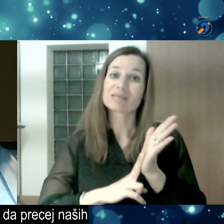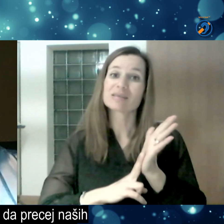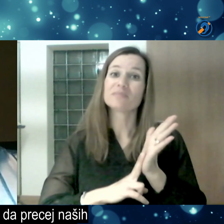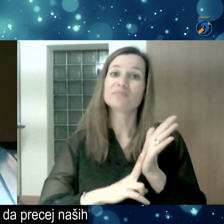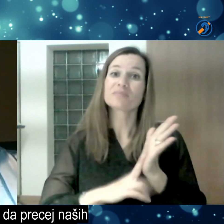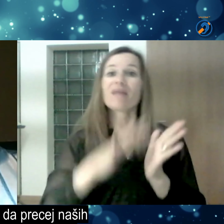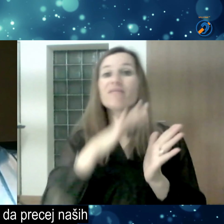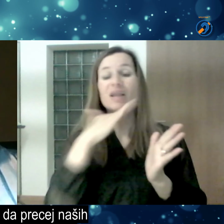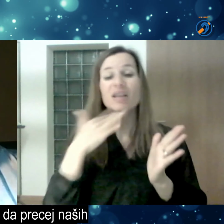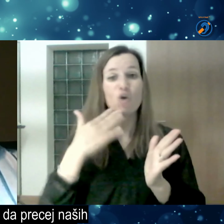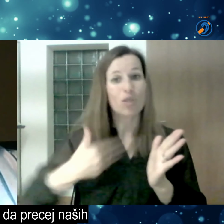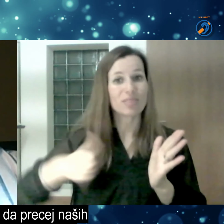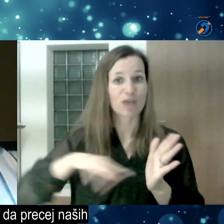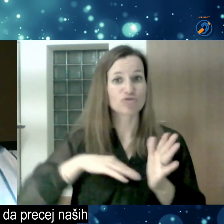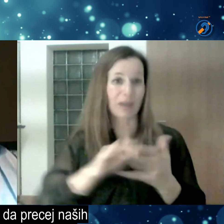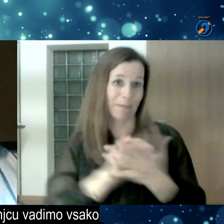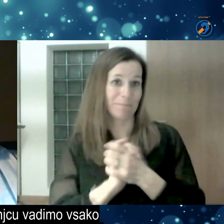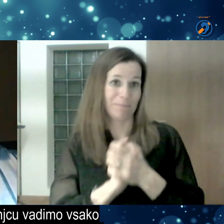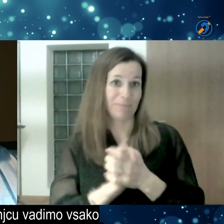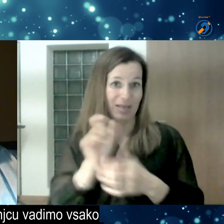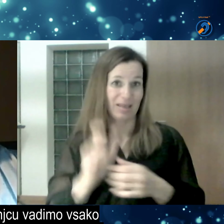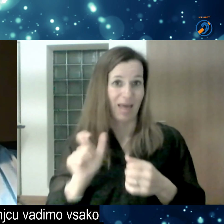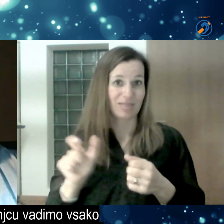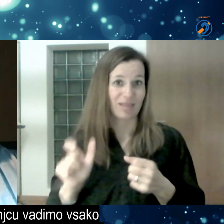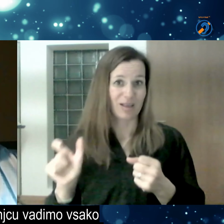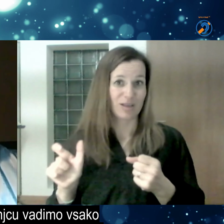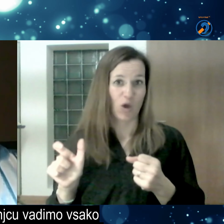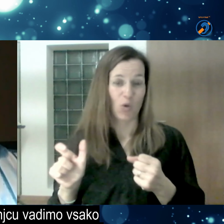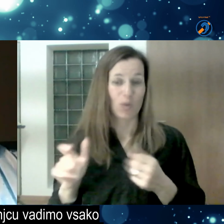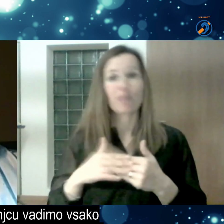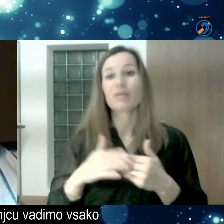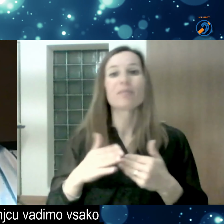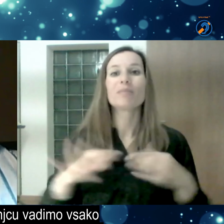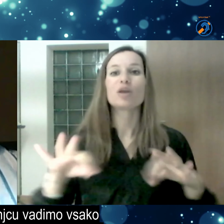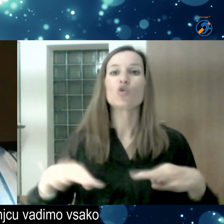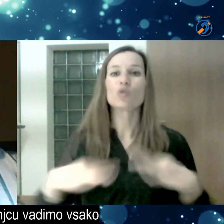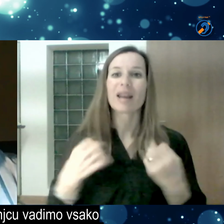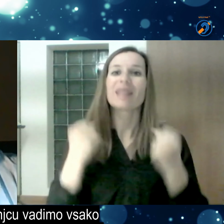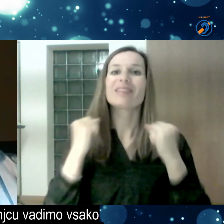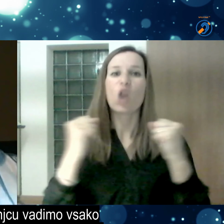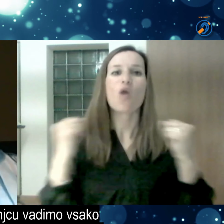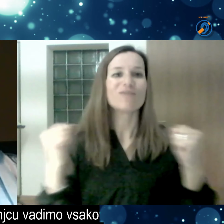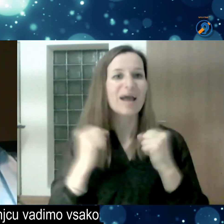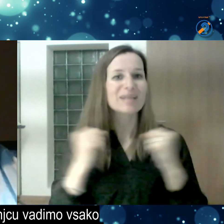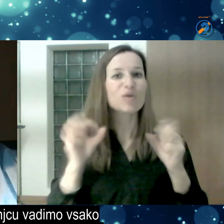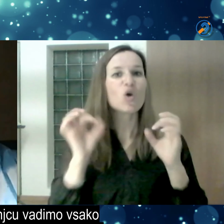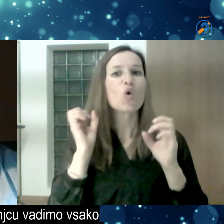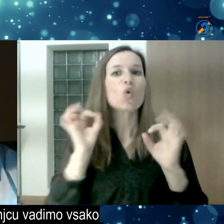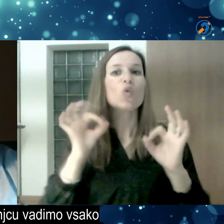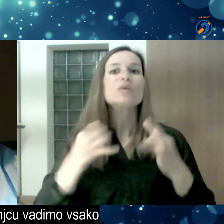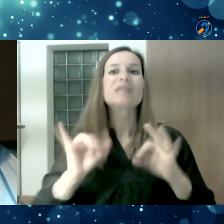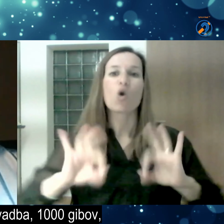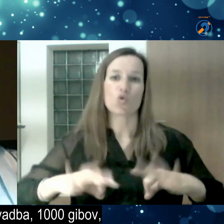naših, ko bi rekel, prijateljev, naj povem, da pri jutranji telovadbi vadimo vsako jutro, v tem momentu ne, ki je